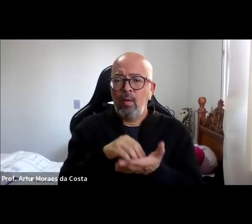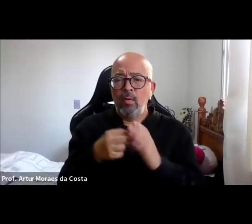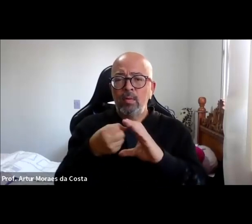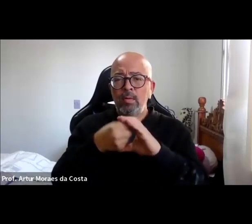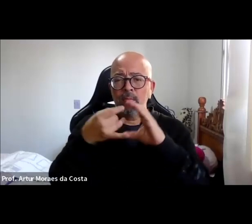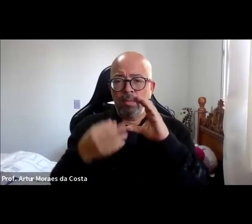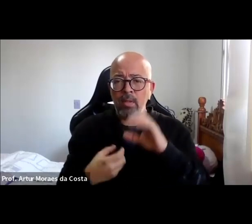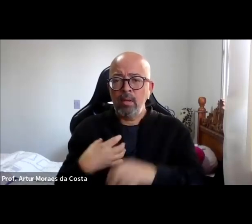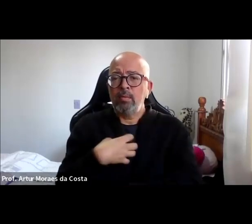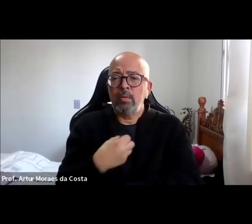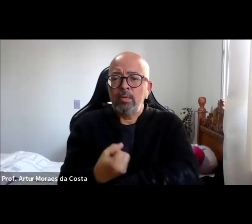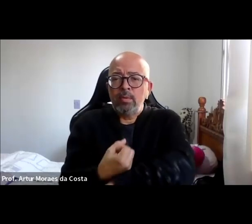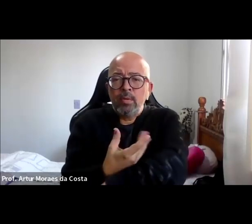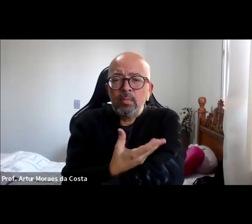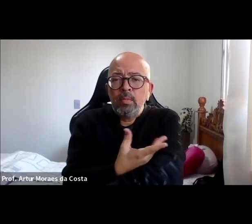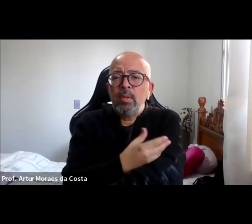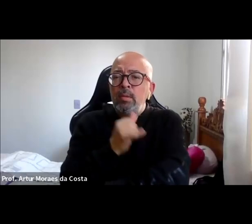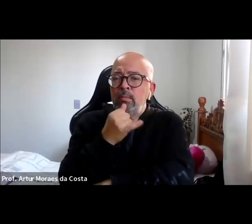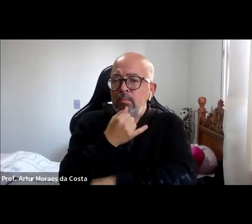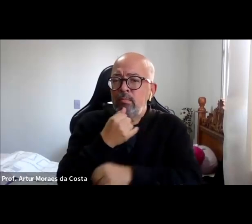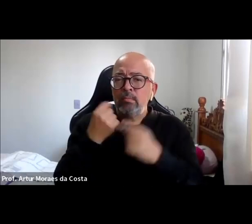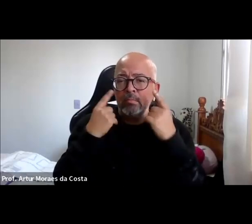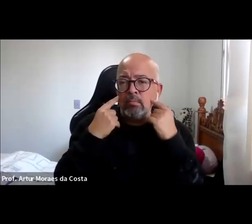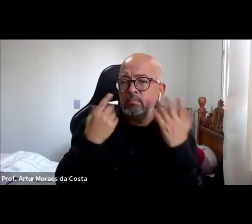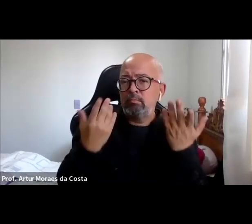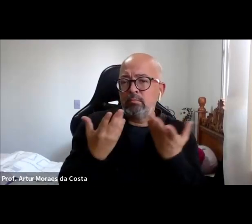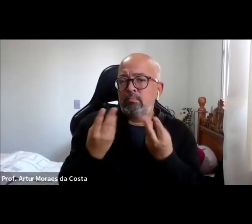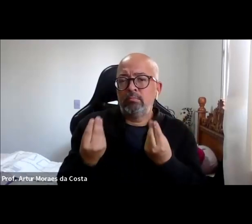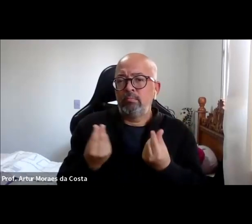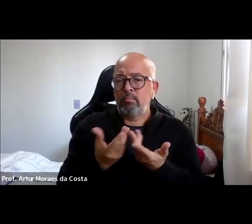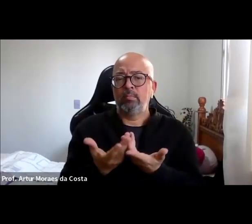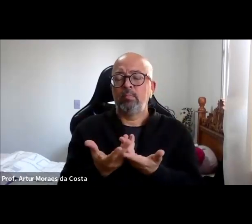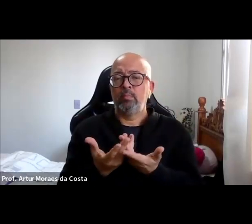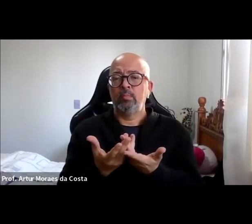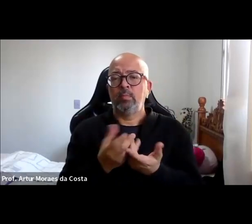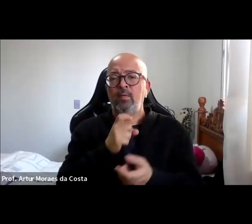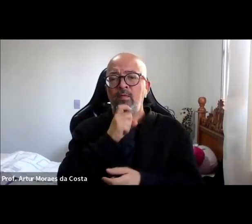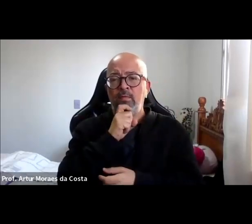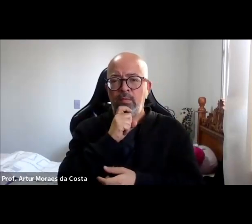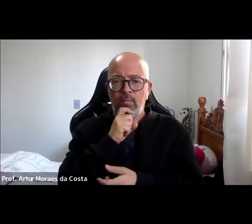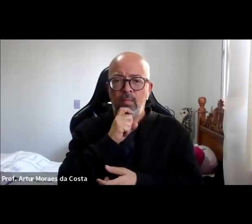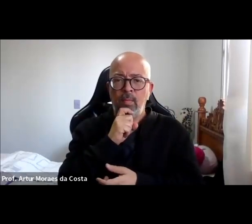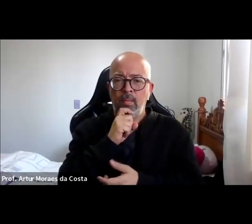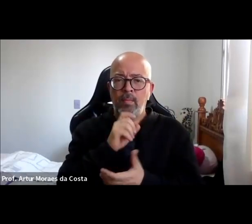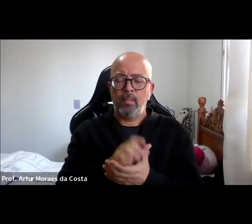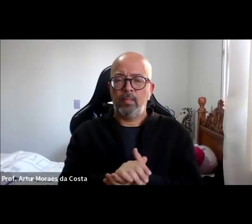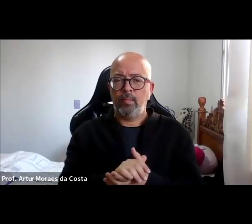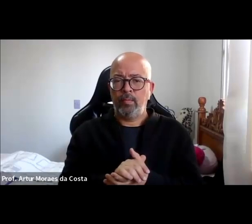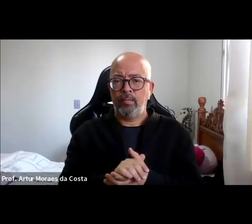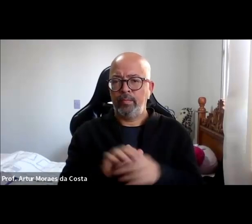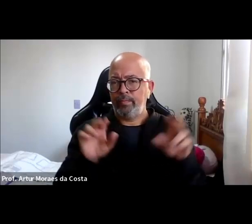a este tema de eh lo que tiene que ver con el conocer